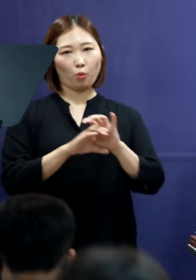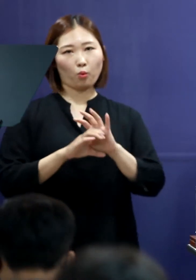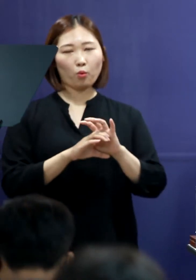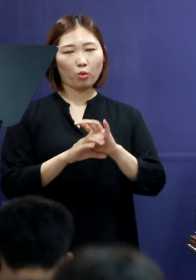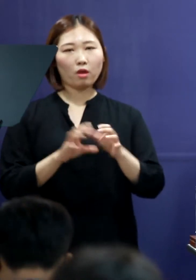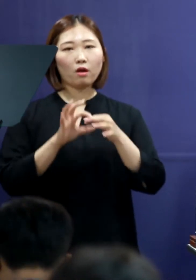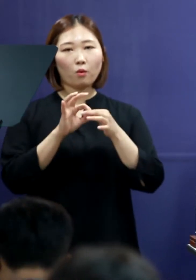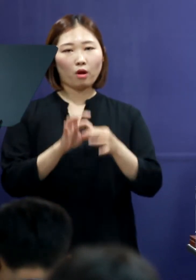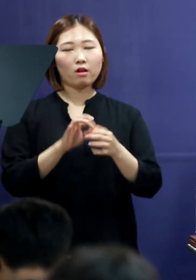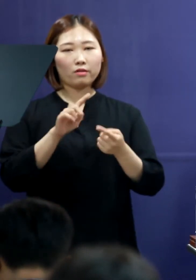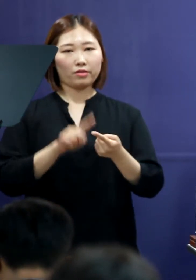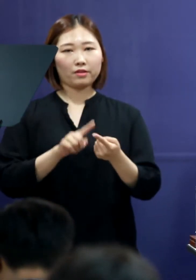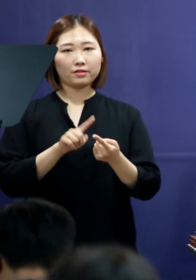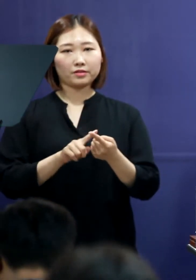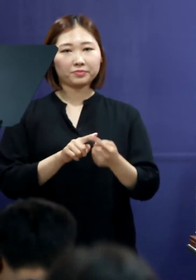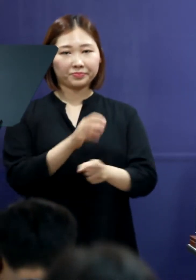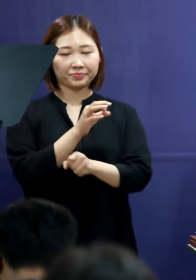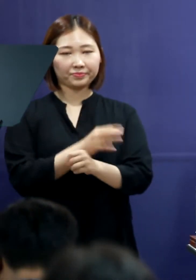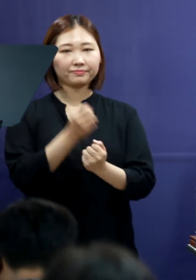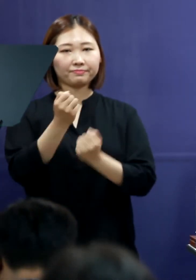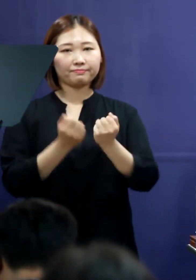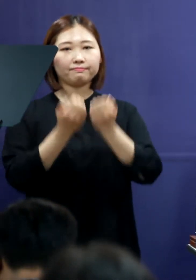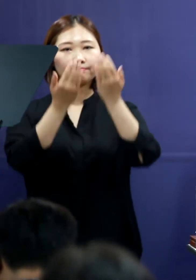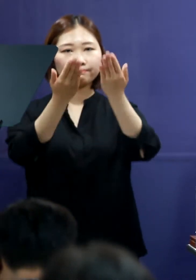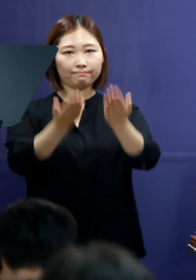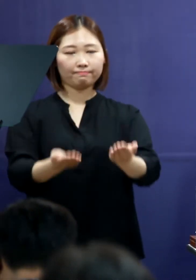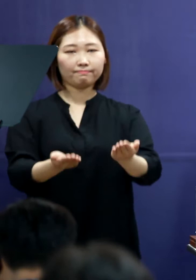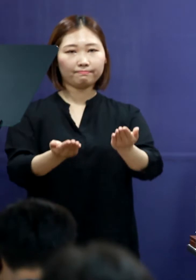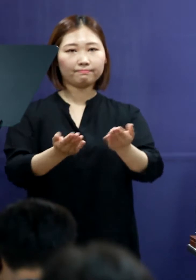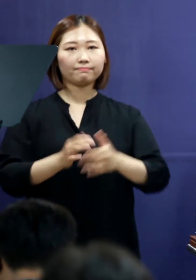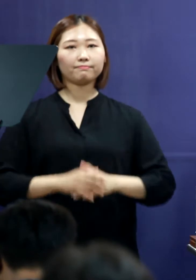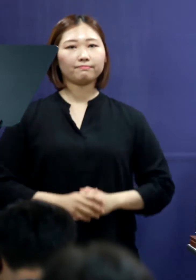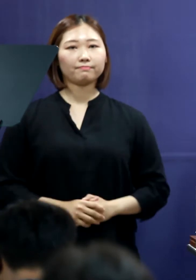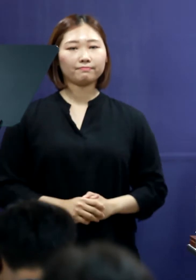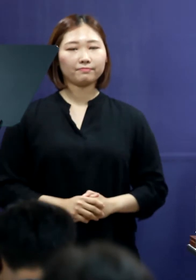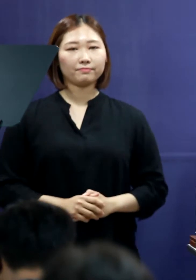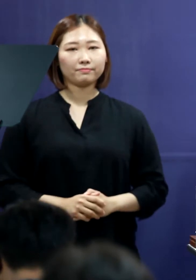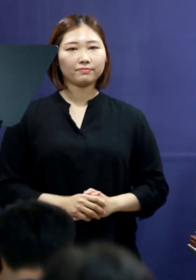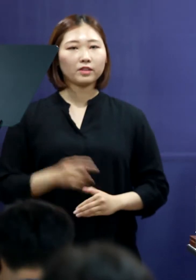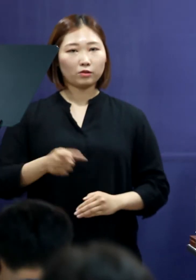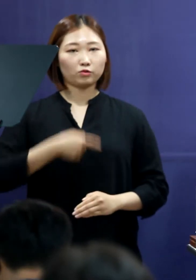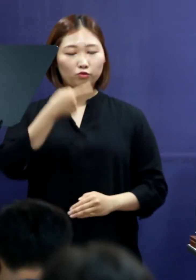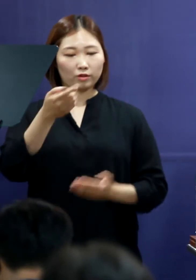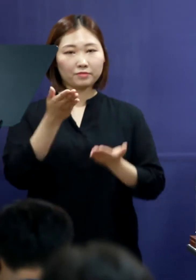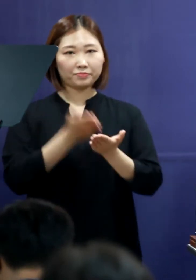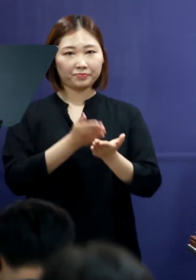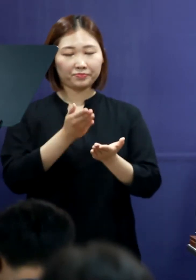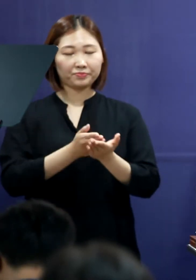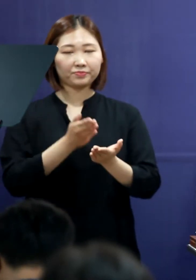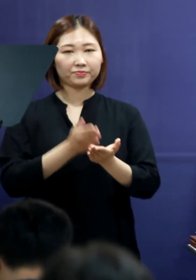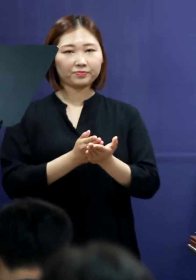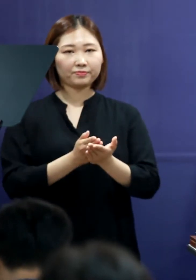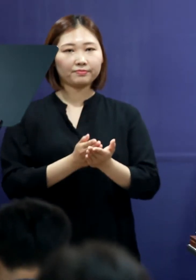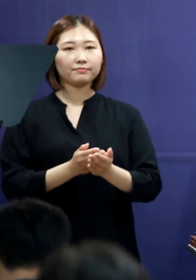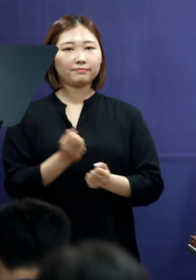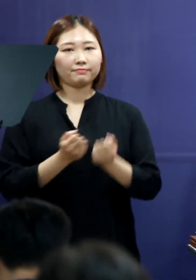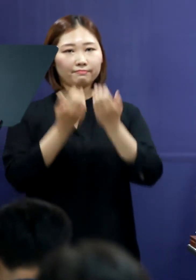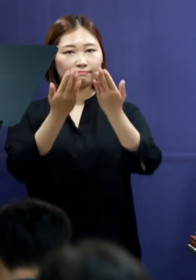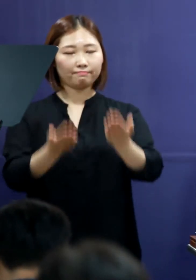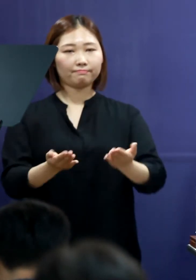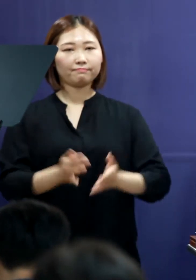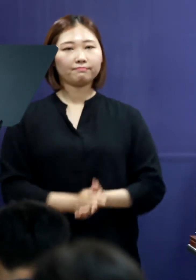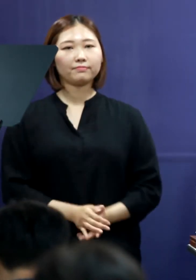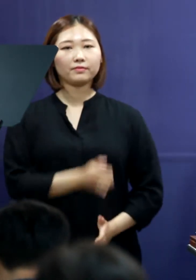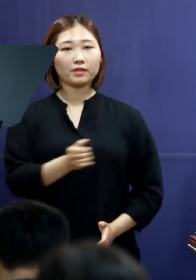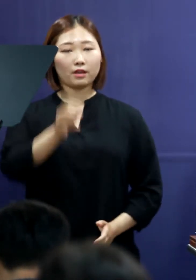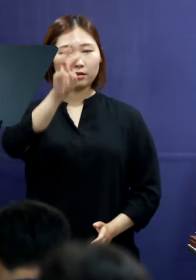관리 상황에 대해서 간단하게 말씀드리고 본 브리핑 주제에 대해서 말씀드리도록 하겠습니다. 우리